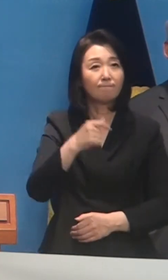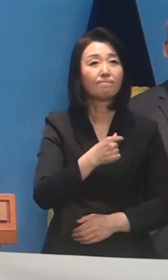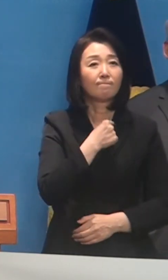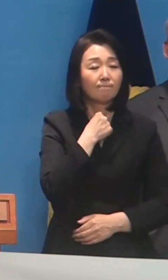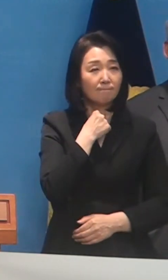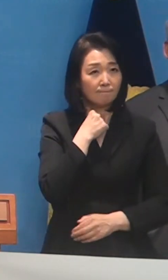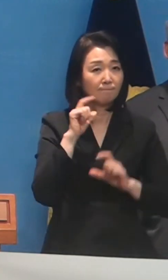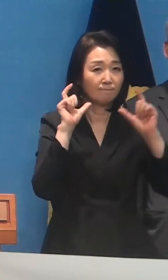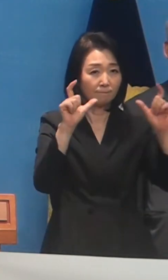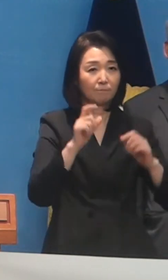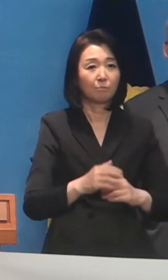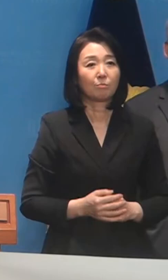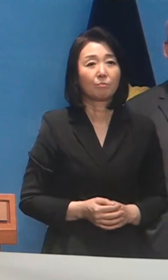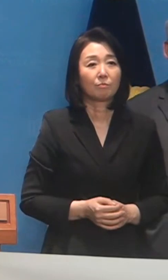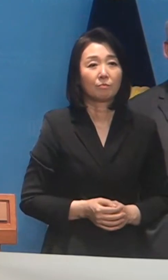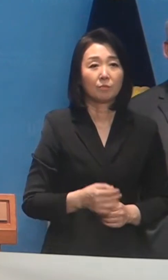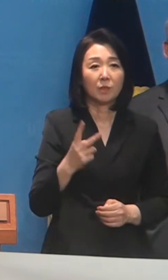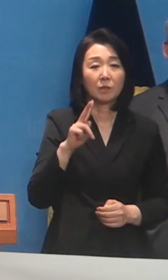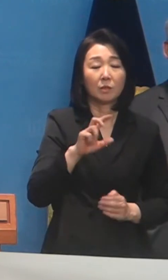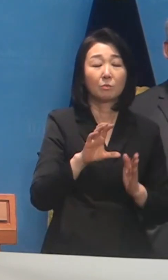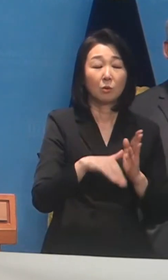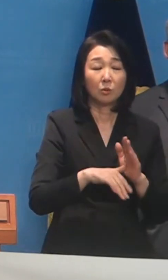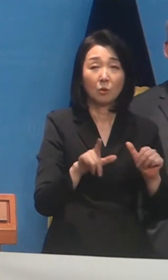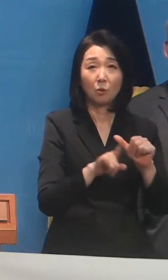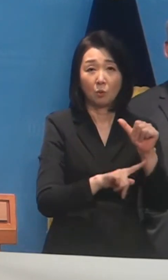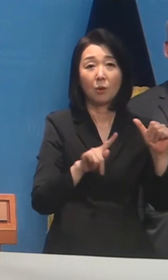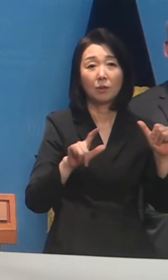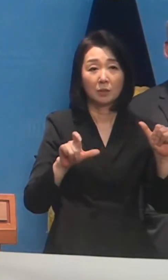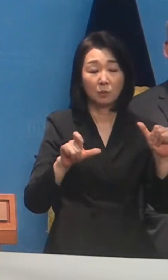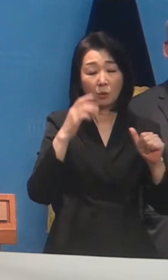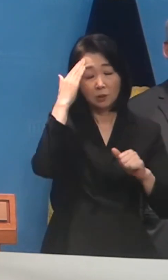것임을 설명한다. 2025년 5월 15일